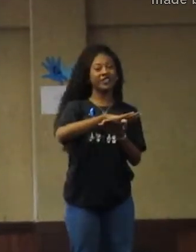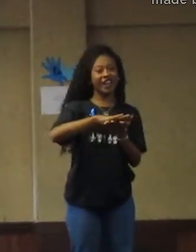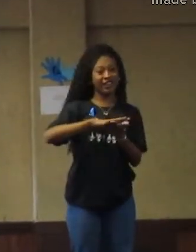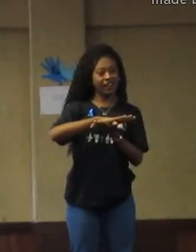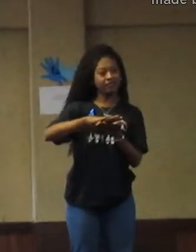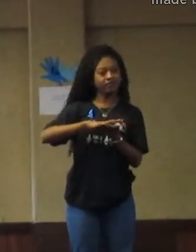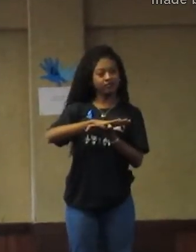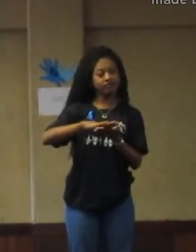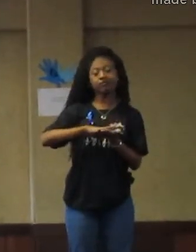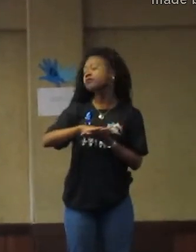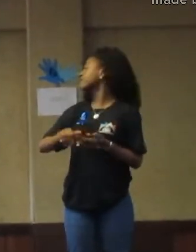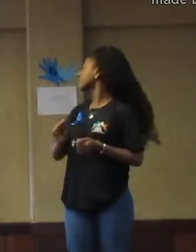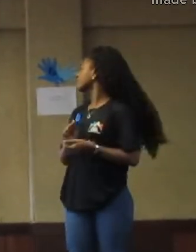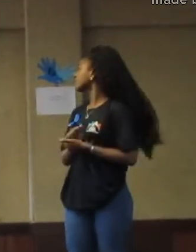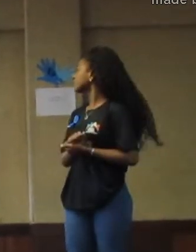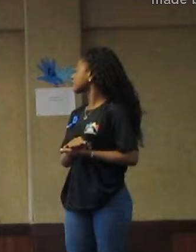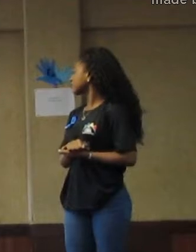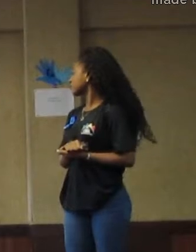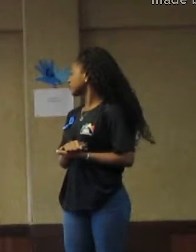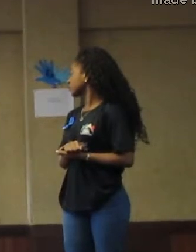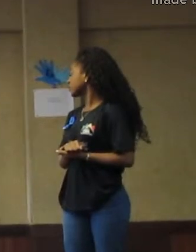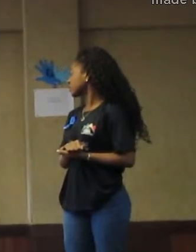O de nada,